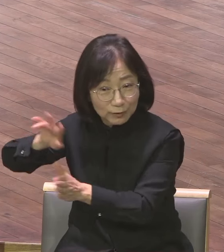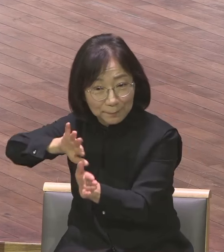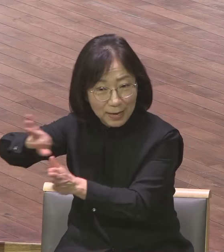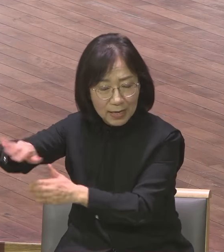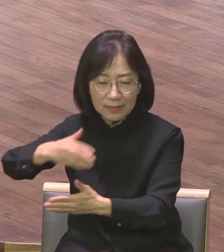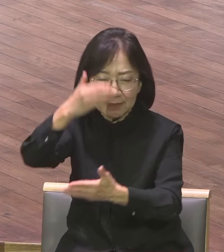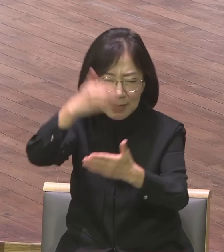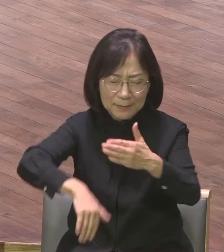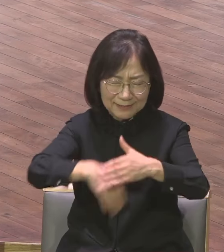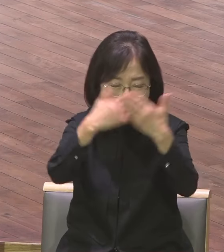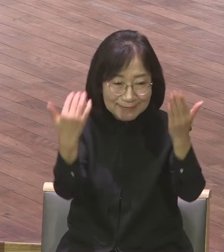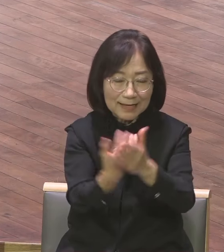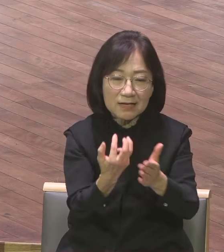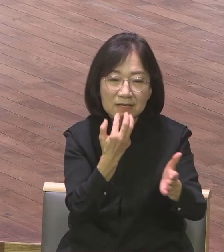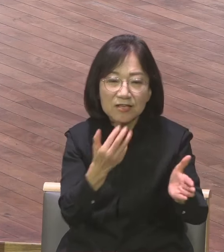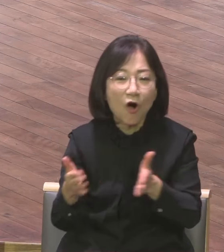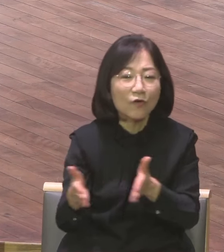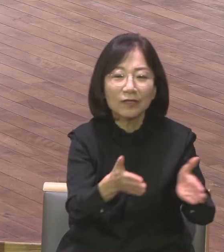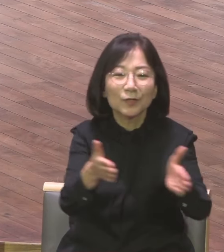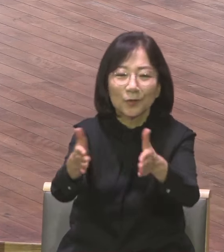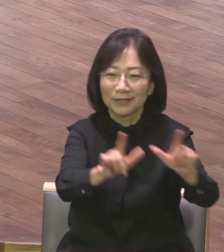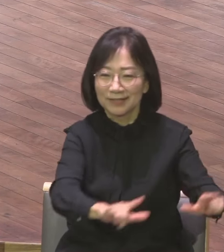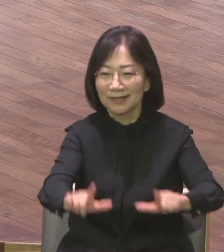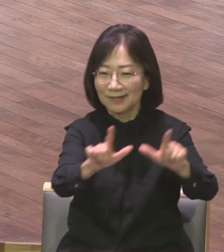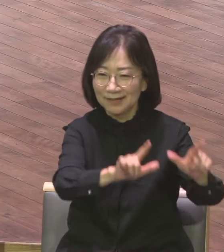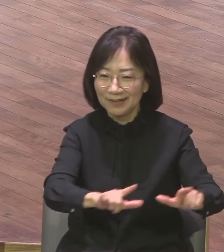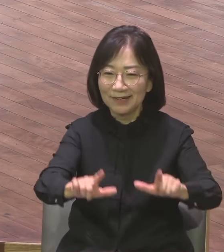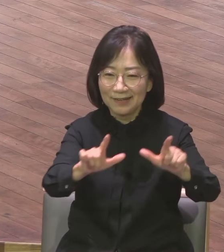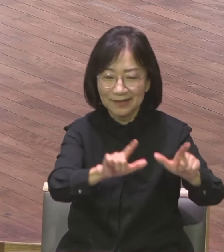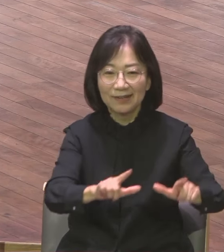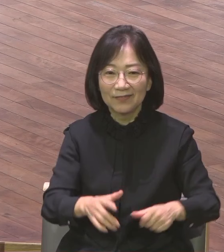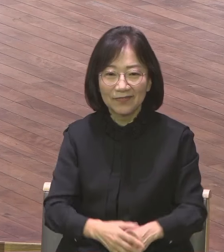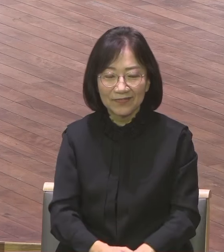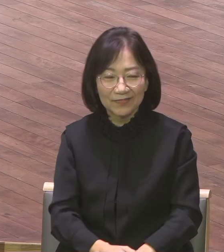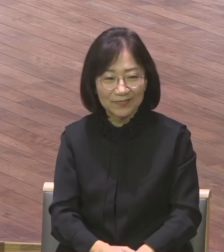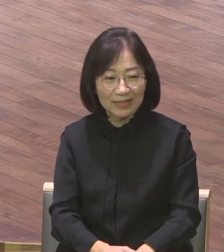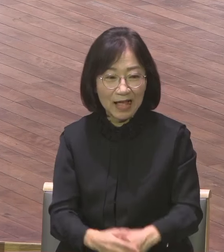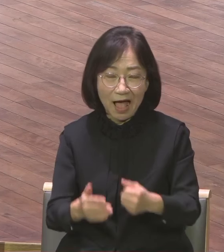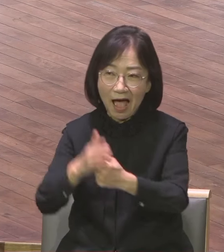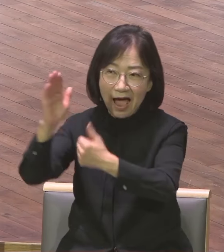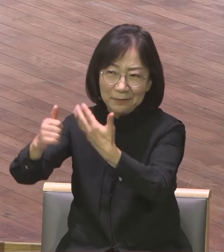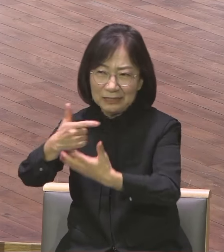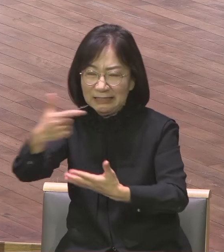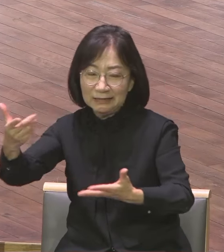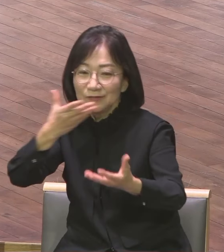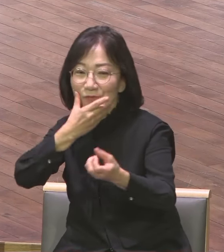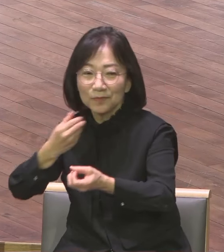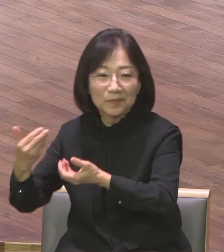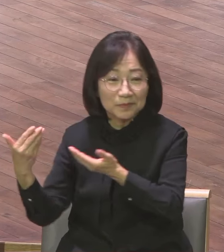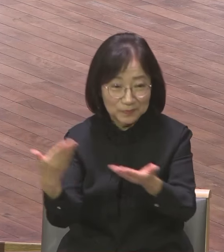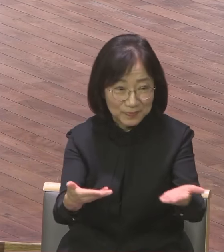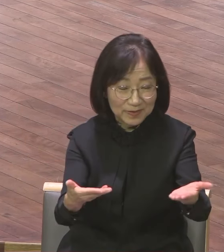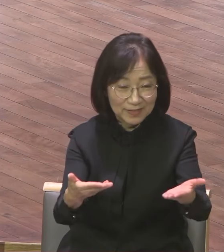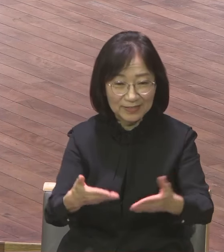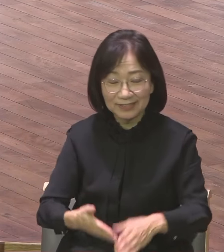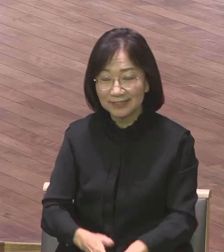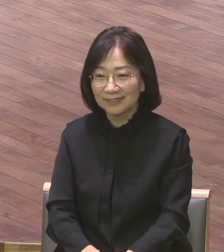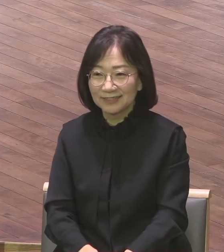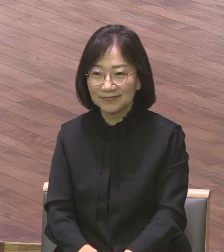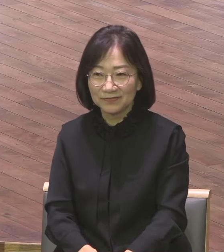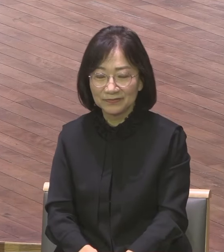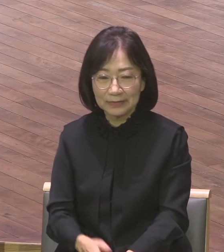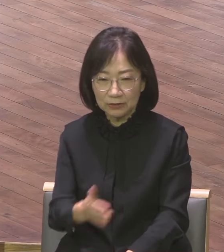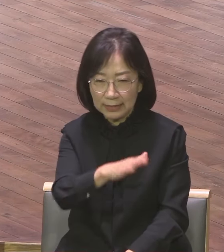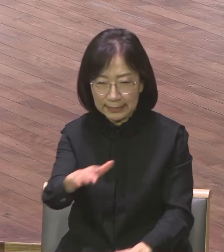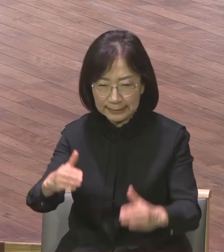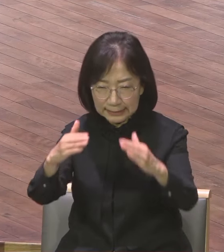있어. 엄청납니다. 지금 이런 지금 하나님 축복을 주셨는데 우리가 이 지금